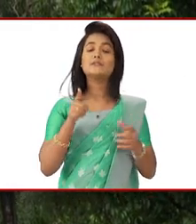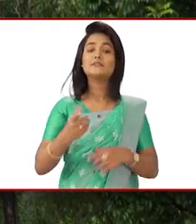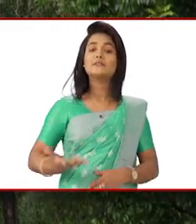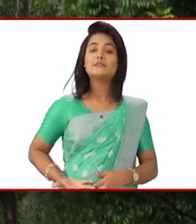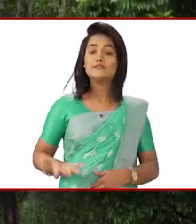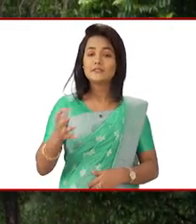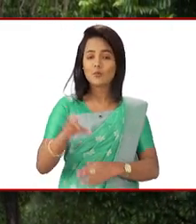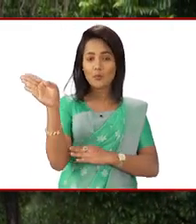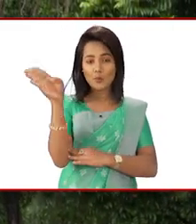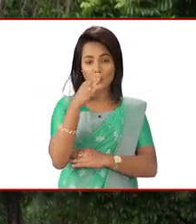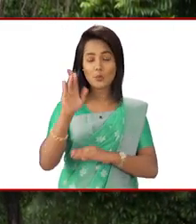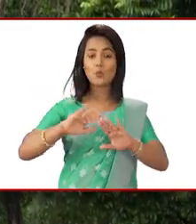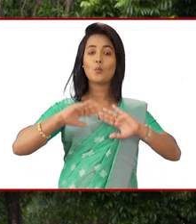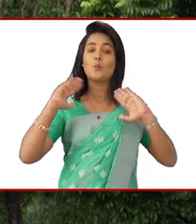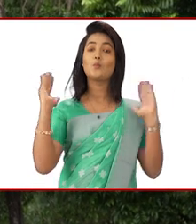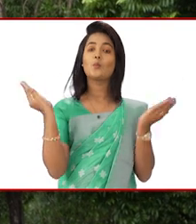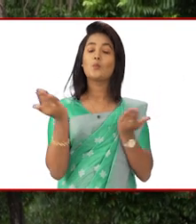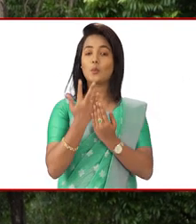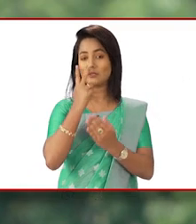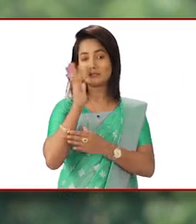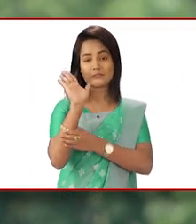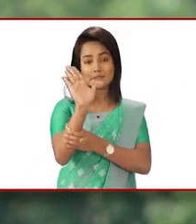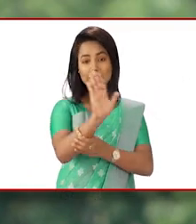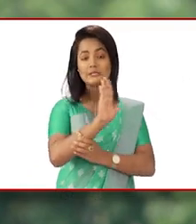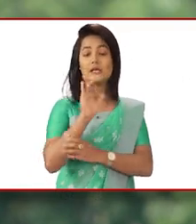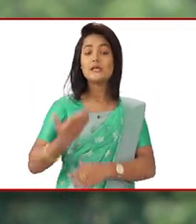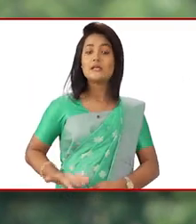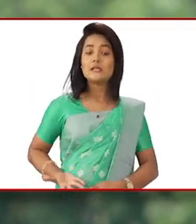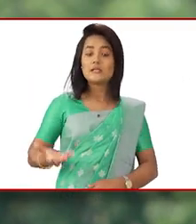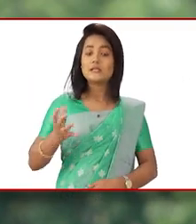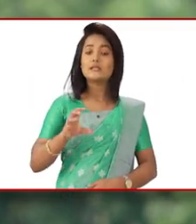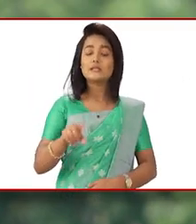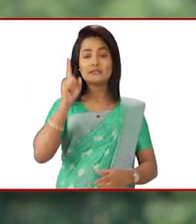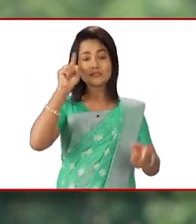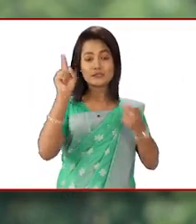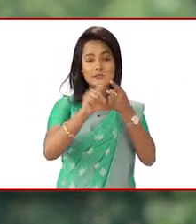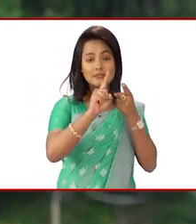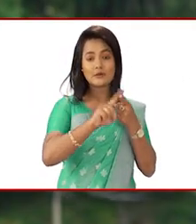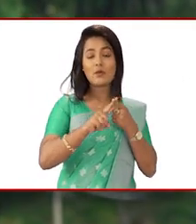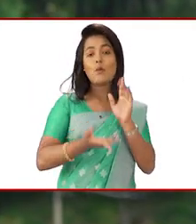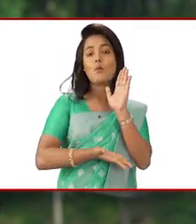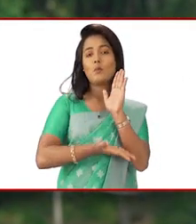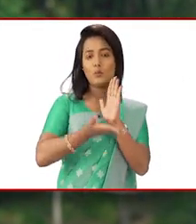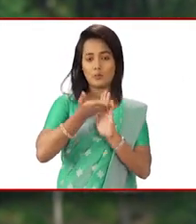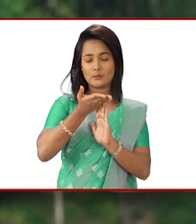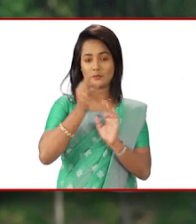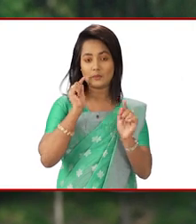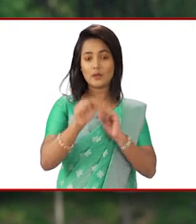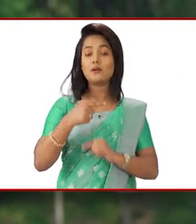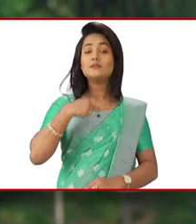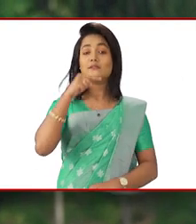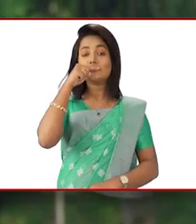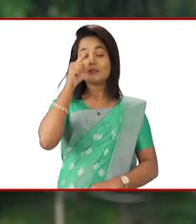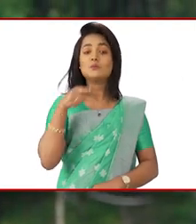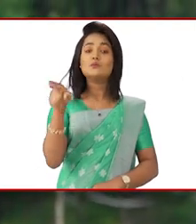দেশের দরবারে তুলে ধরছে, সে একজন অলিম্পিয়ান পরিচয় করিয়ে দিয়েছে এক অনন্য উচ্চতায়। সেহেতু গর্বের